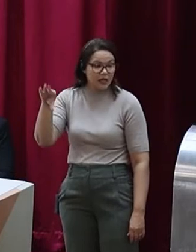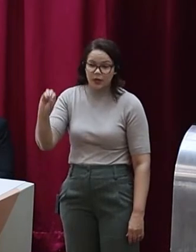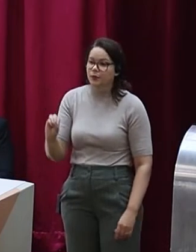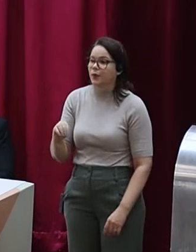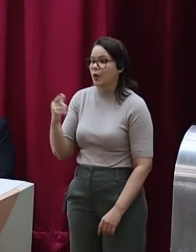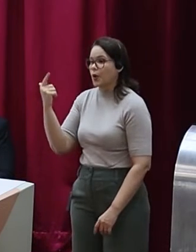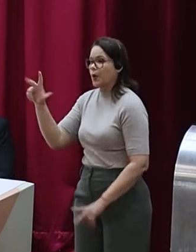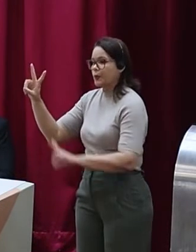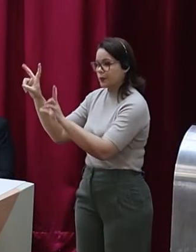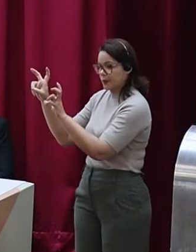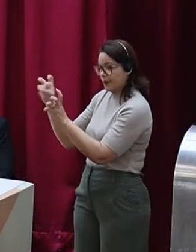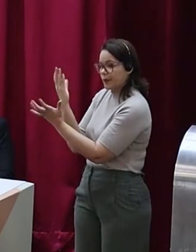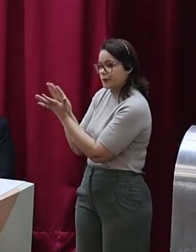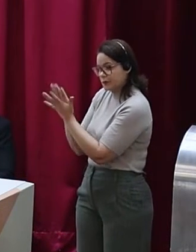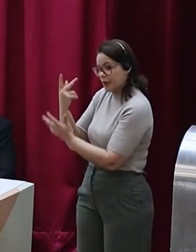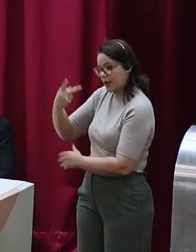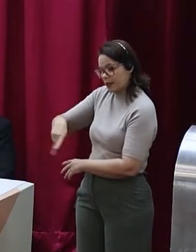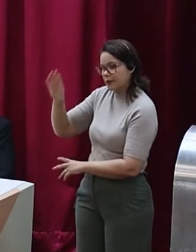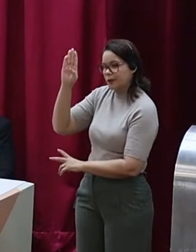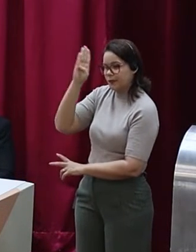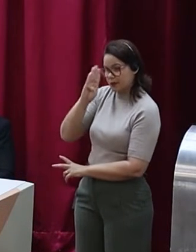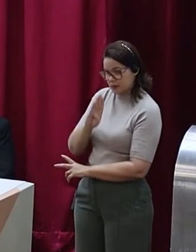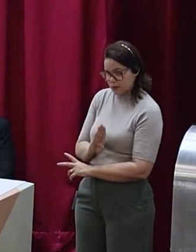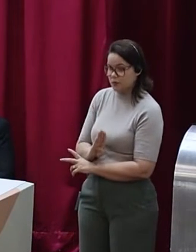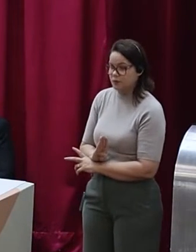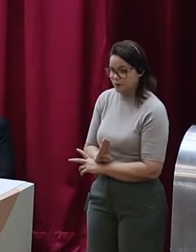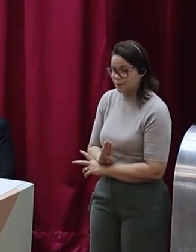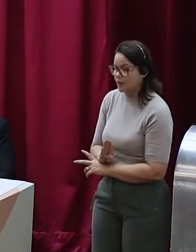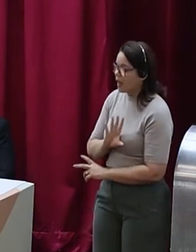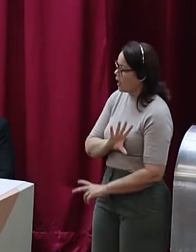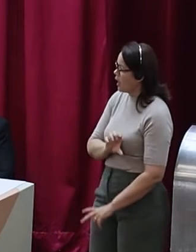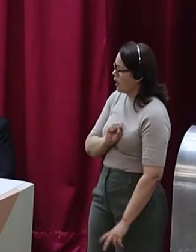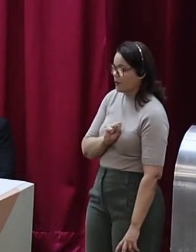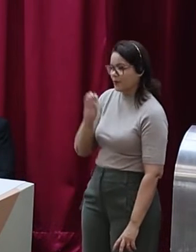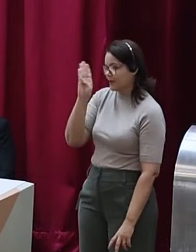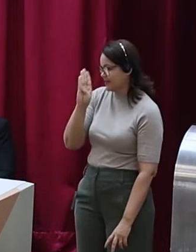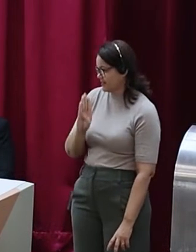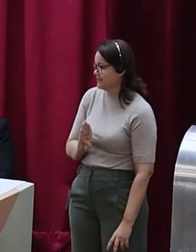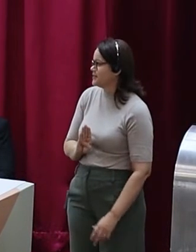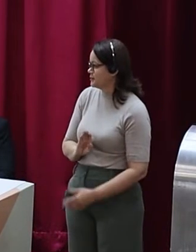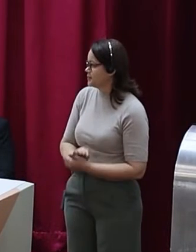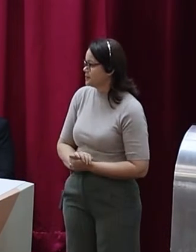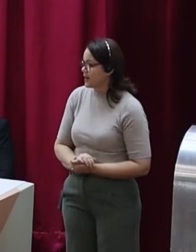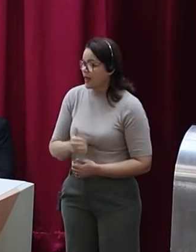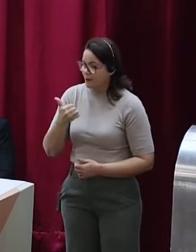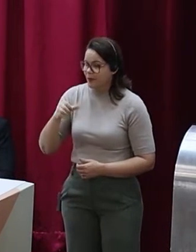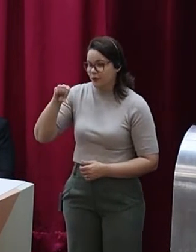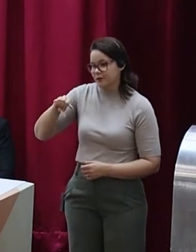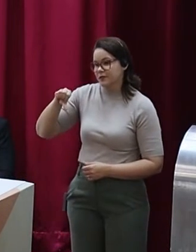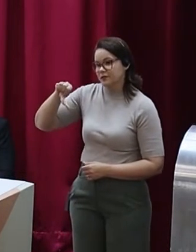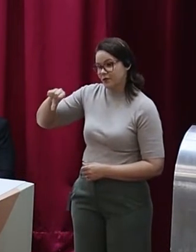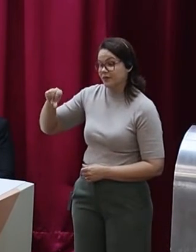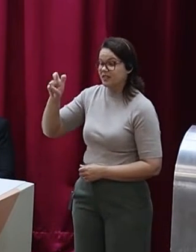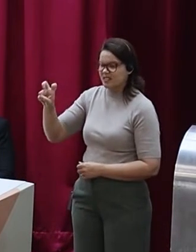Brasil, adoro Brasil, he compartido con muchos académicos prácticamente desde el año 1995